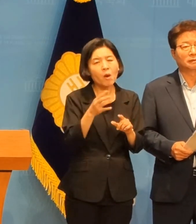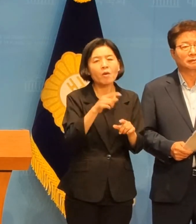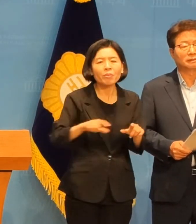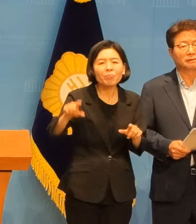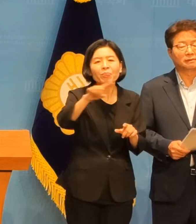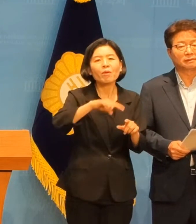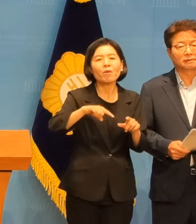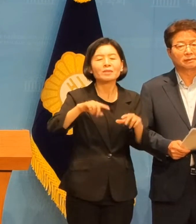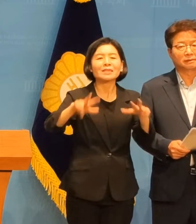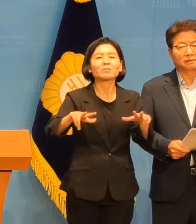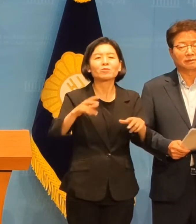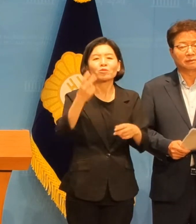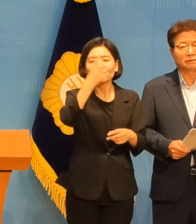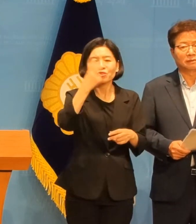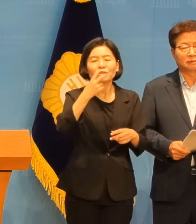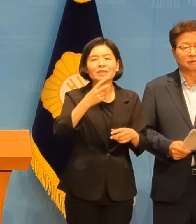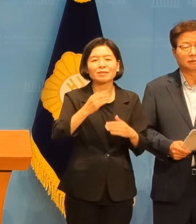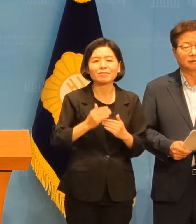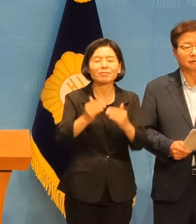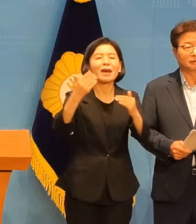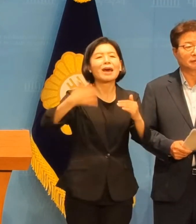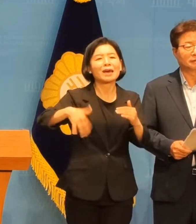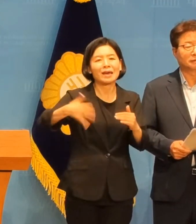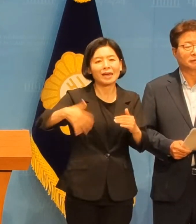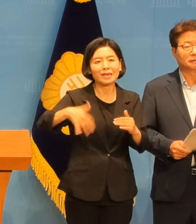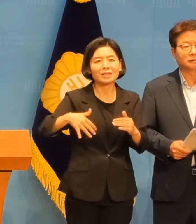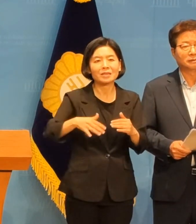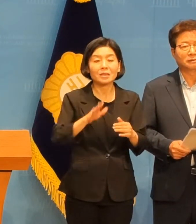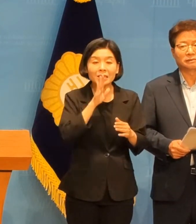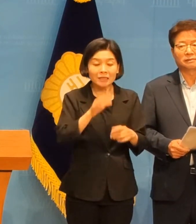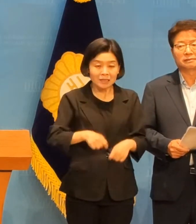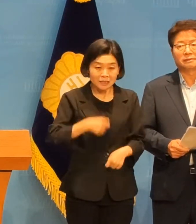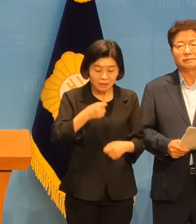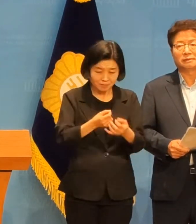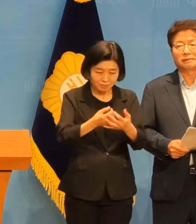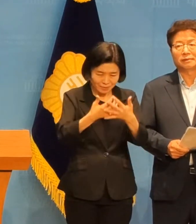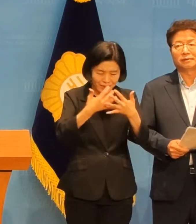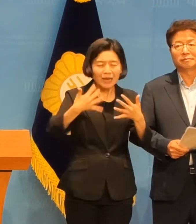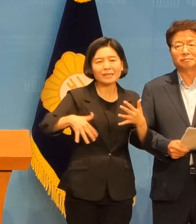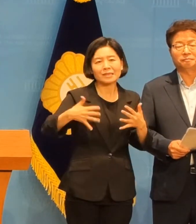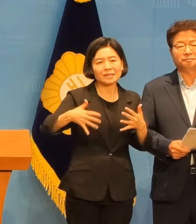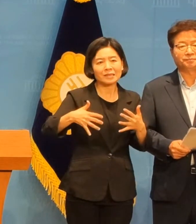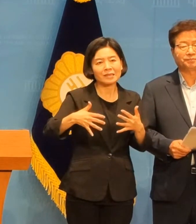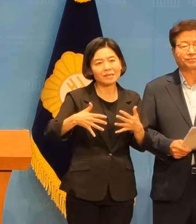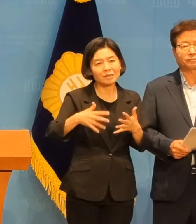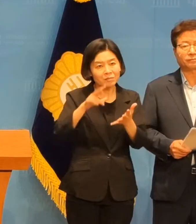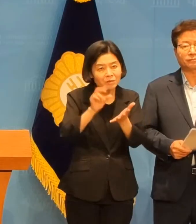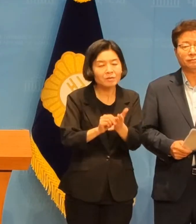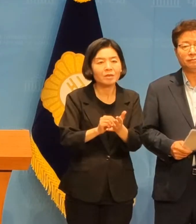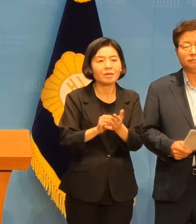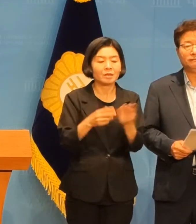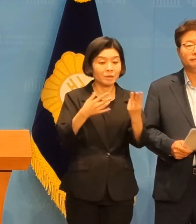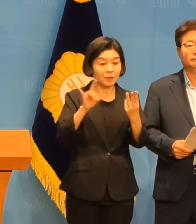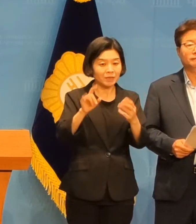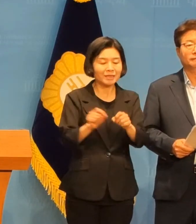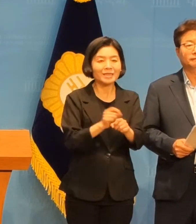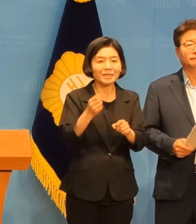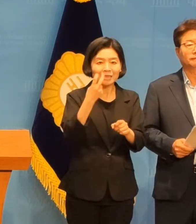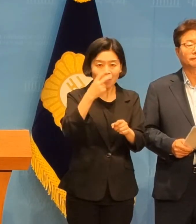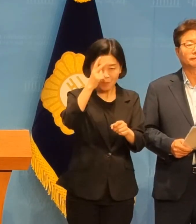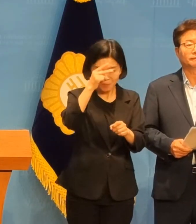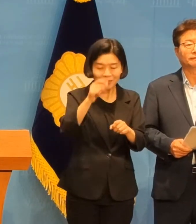아직도 수사가 제대로 되지 않고 진실이 밝혀지지 않고 있습니다. 저희 3대 특검